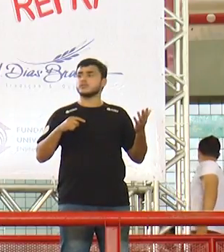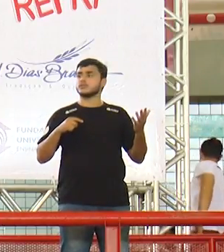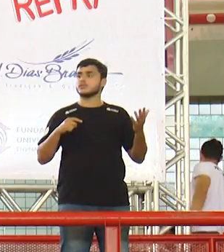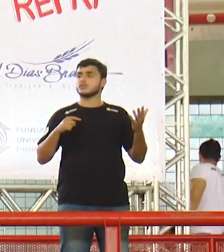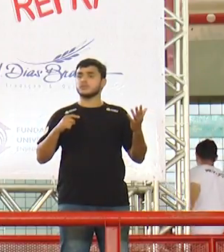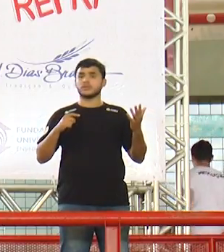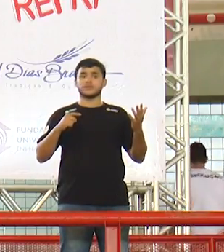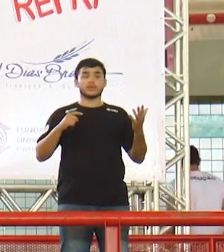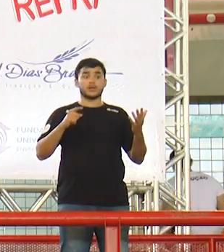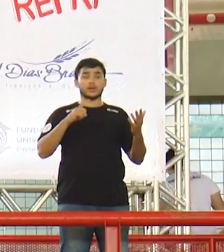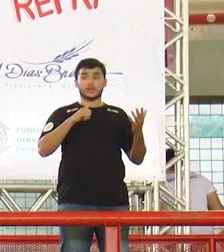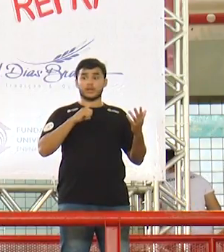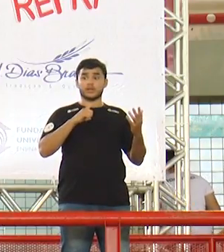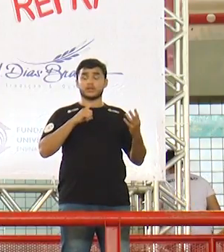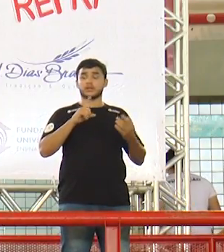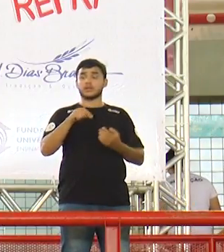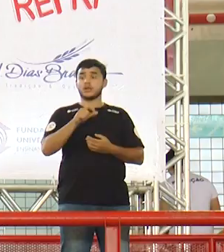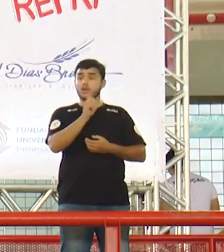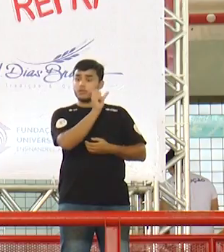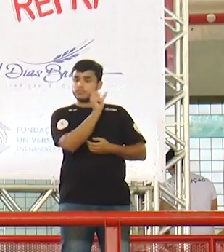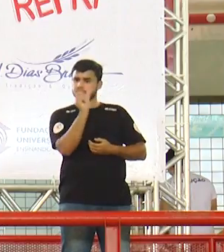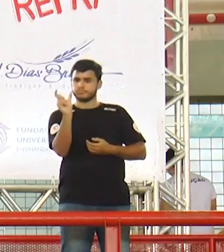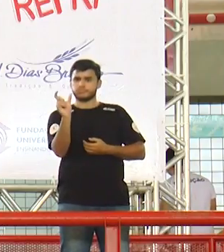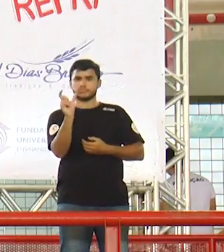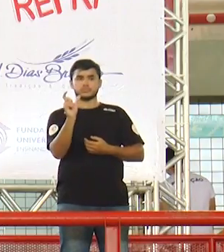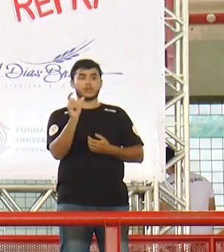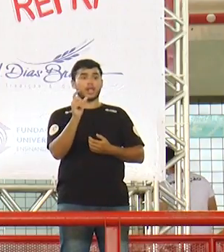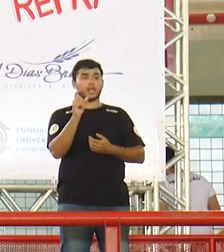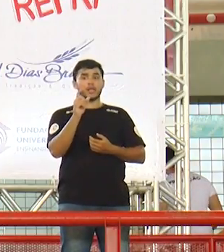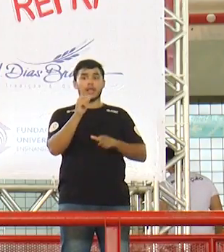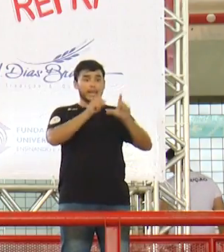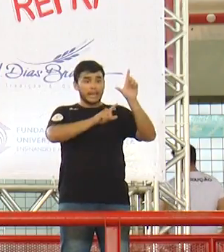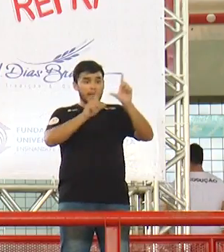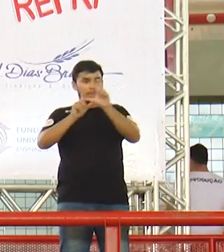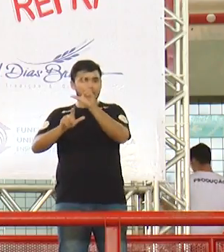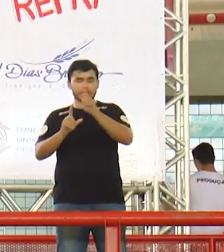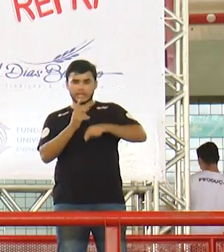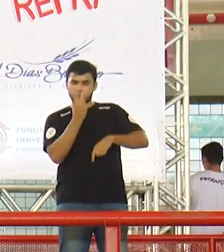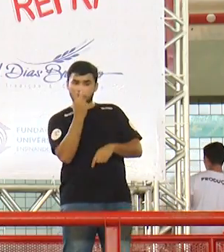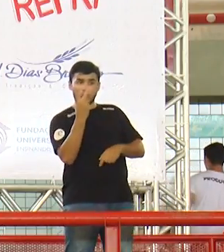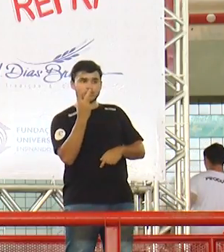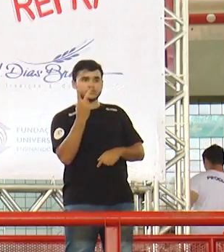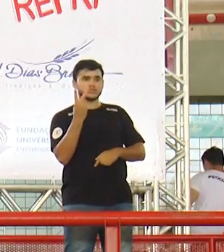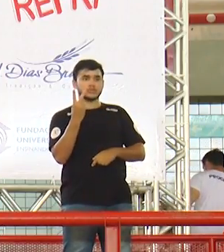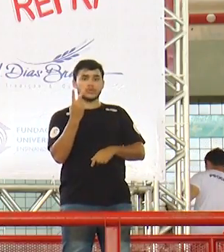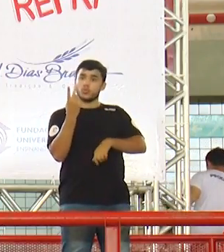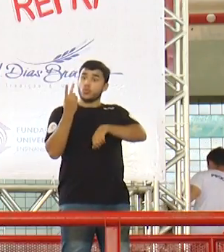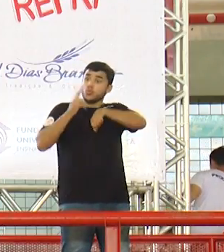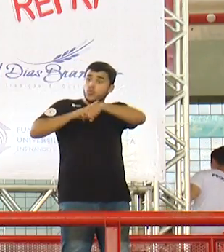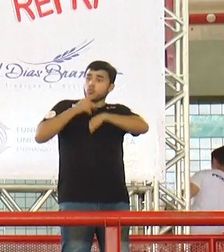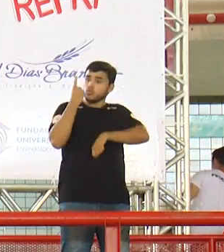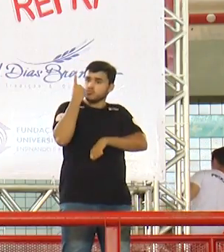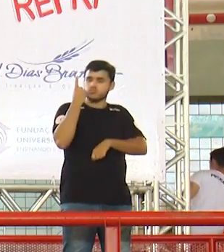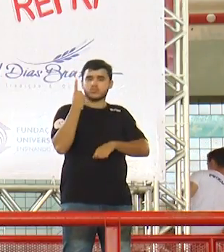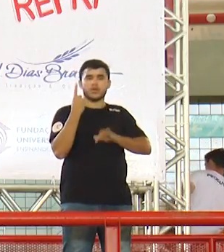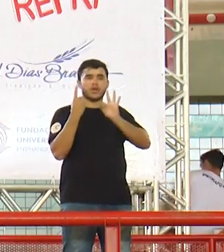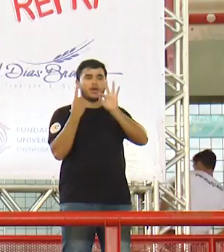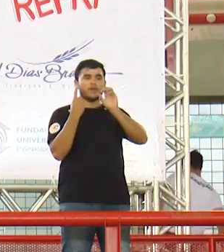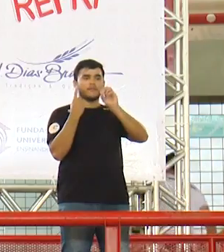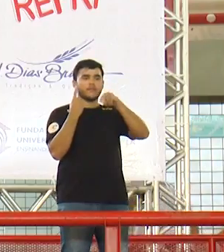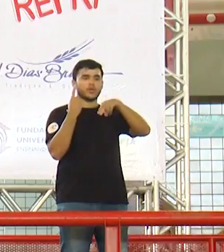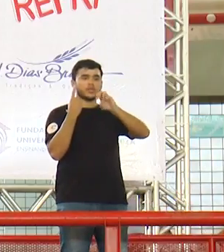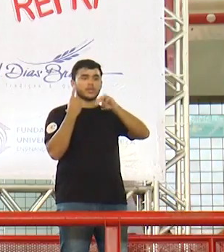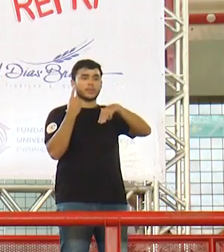único som? Como é o nome disso? Duas letras que correspondem a um único fonema. Como se chama